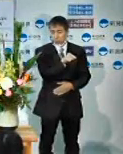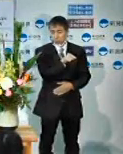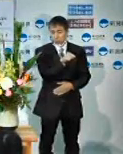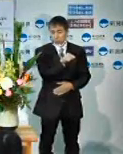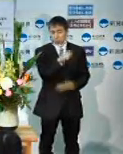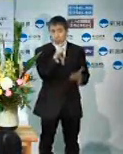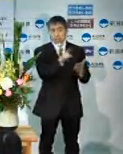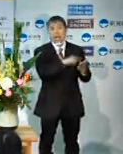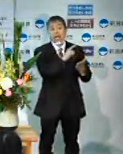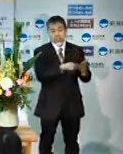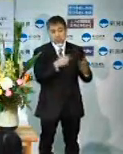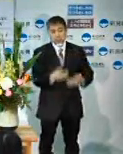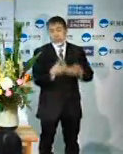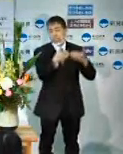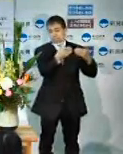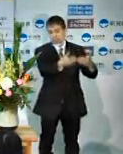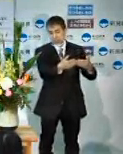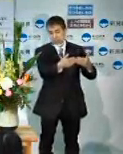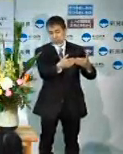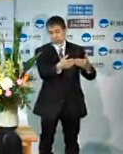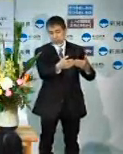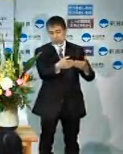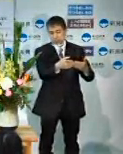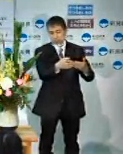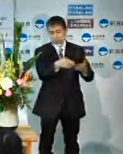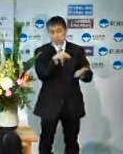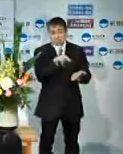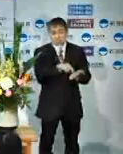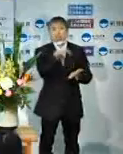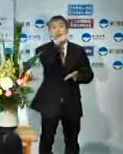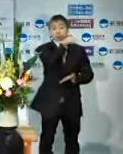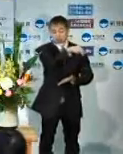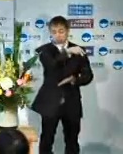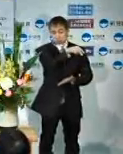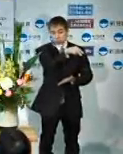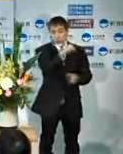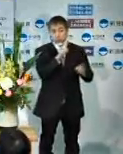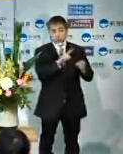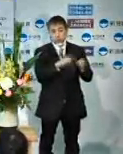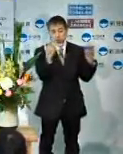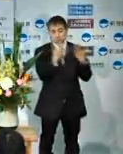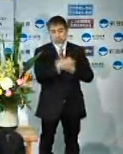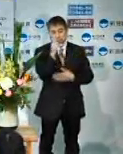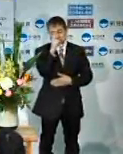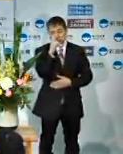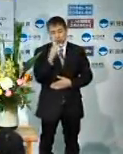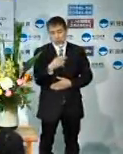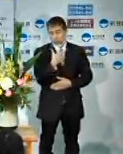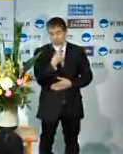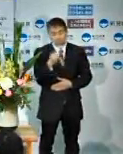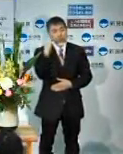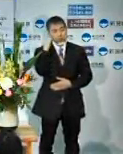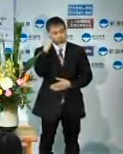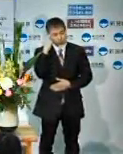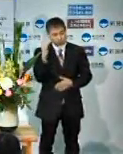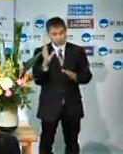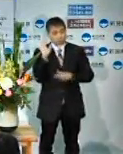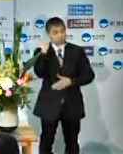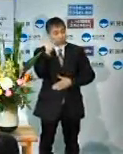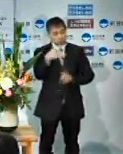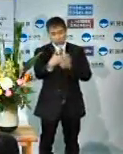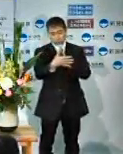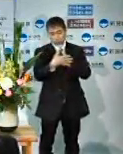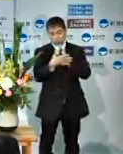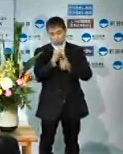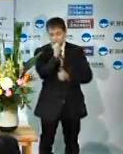前進する、まあ、ステップアップしていく、そういう年にしていきたいと思っております。引き続き、よろしくお願い申し上